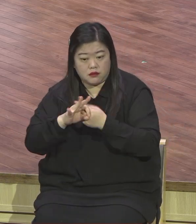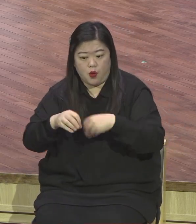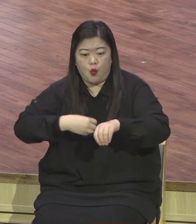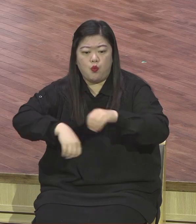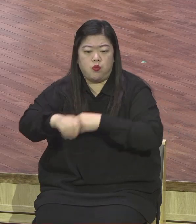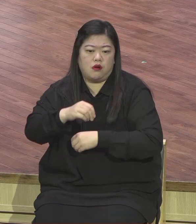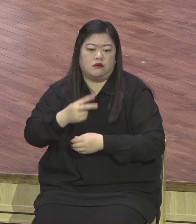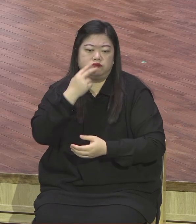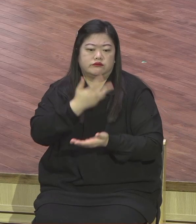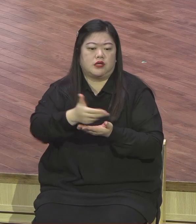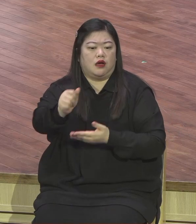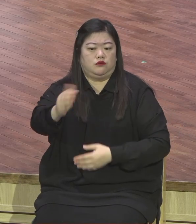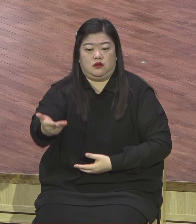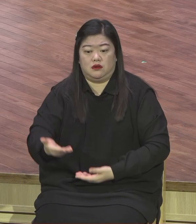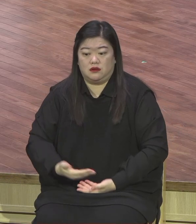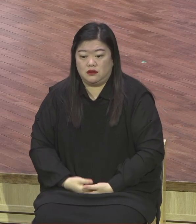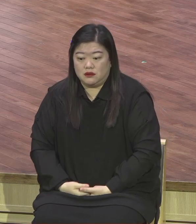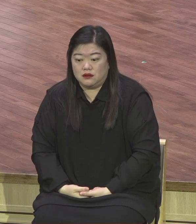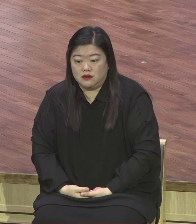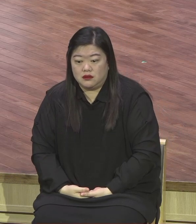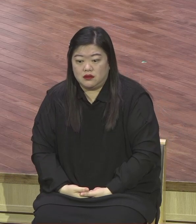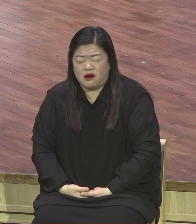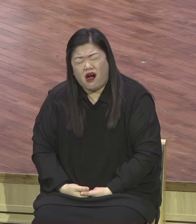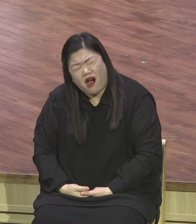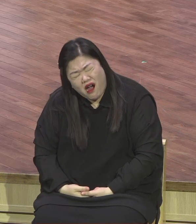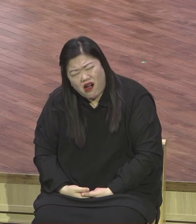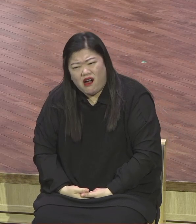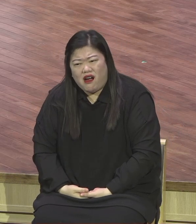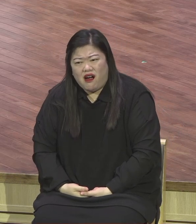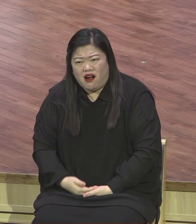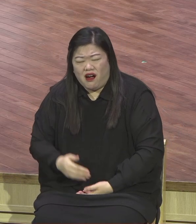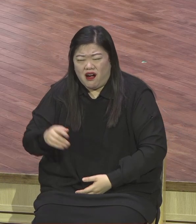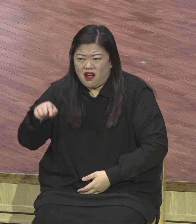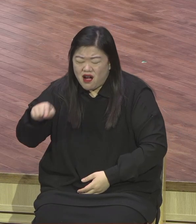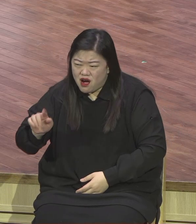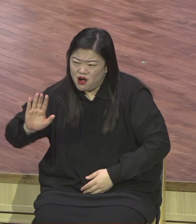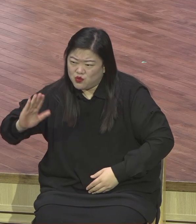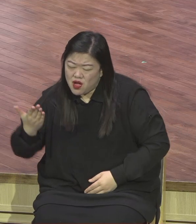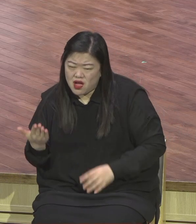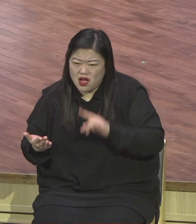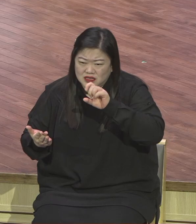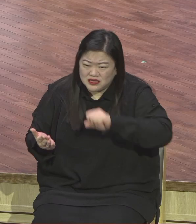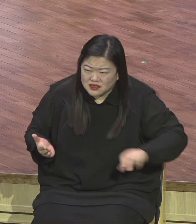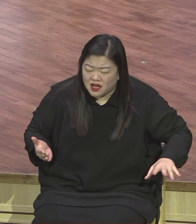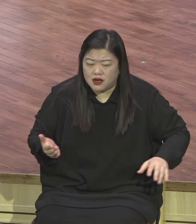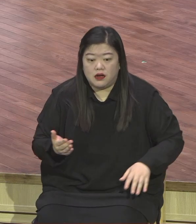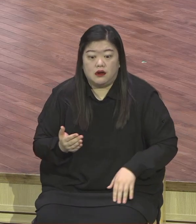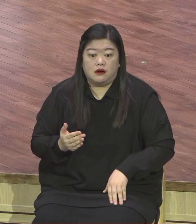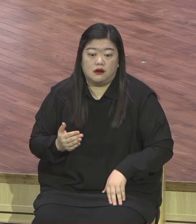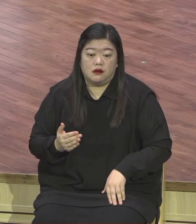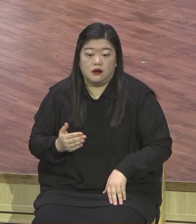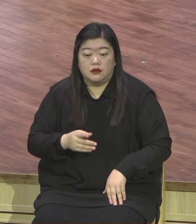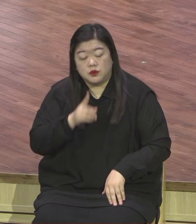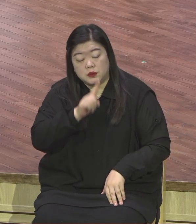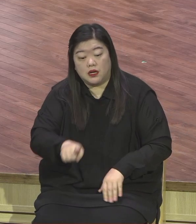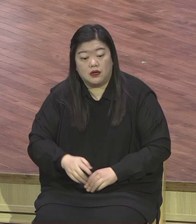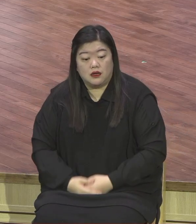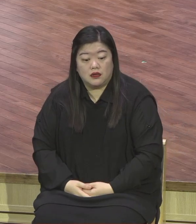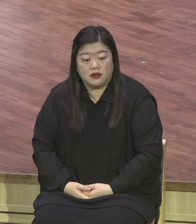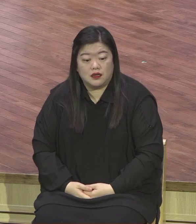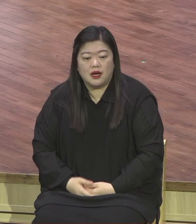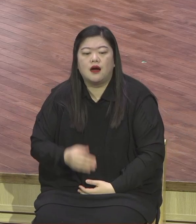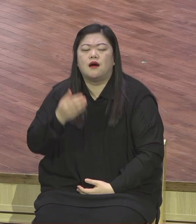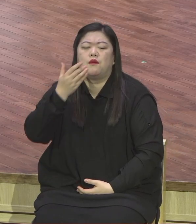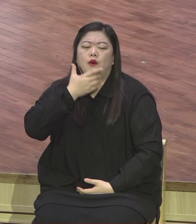무슨 말입니까 참 어렵죠 정말 복음이 우선되는 선택을